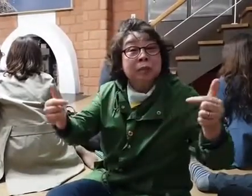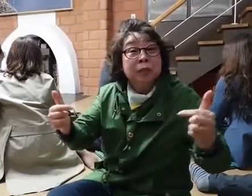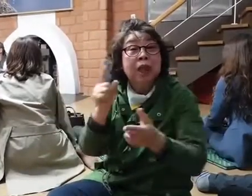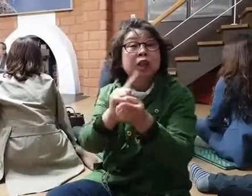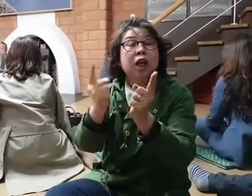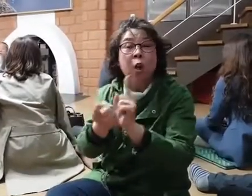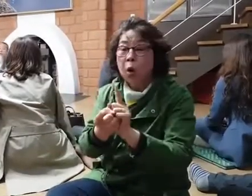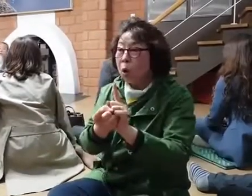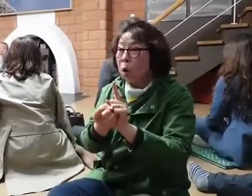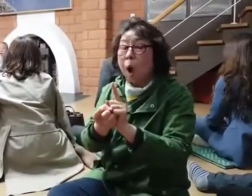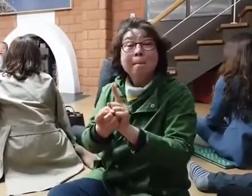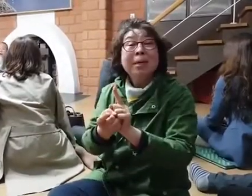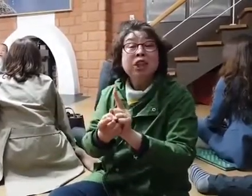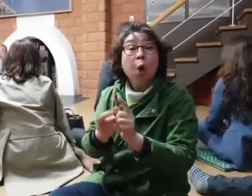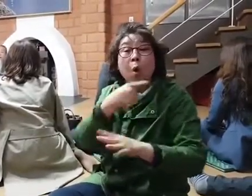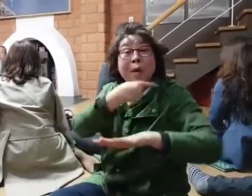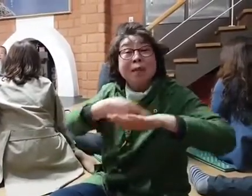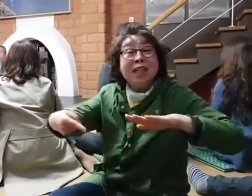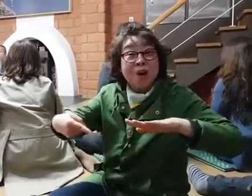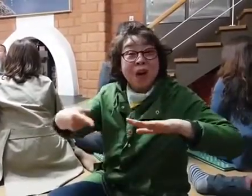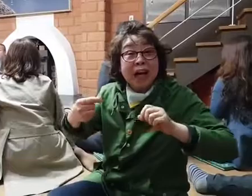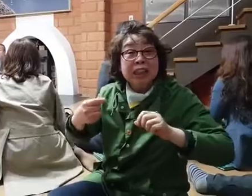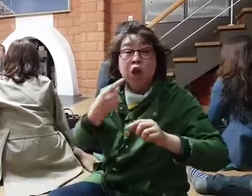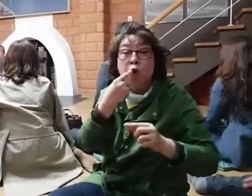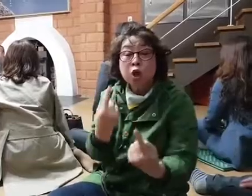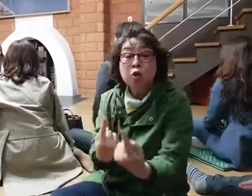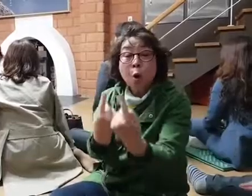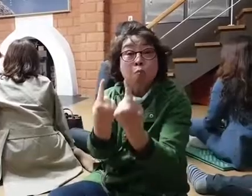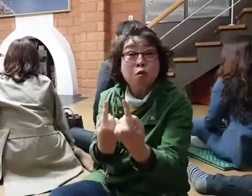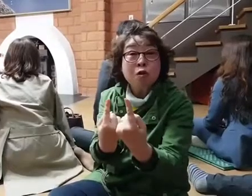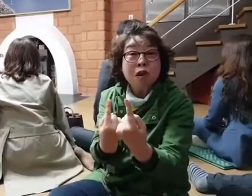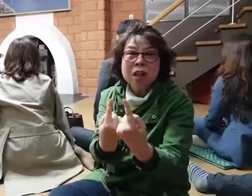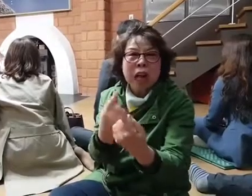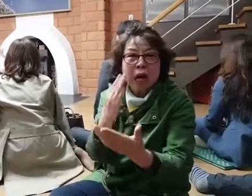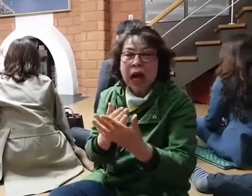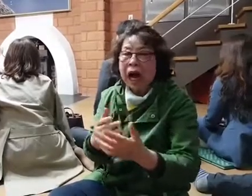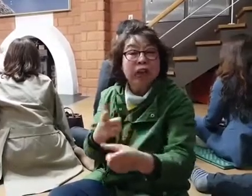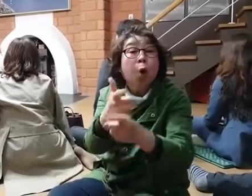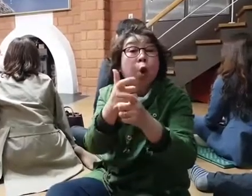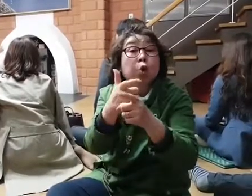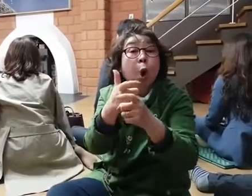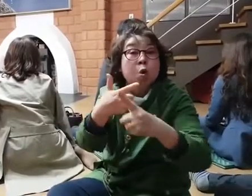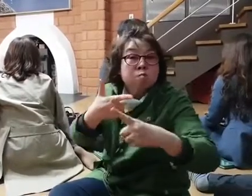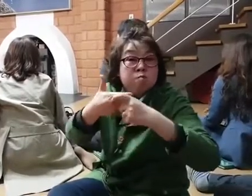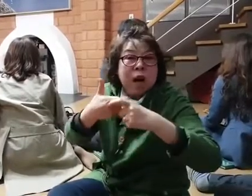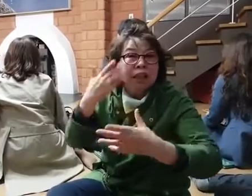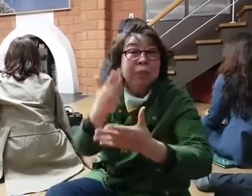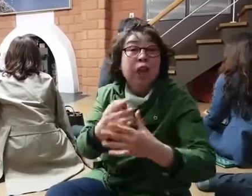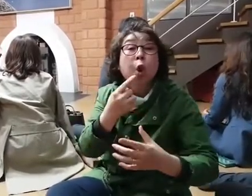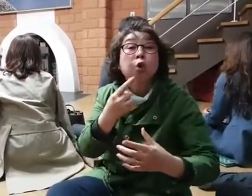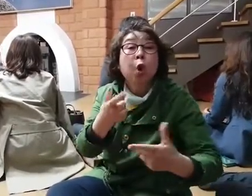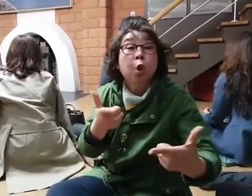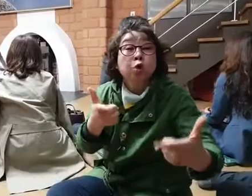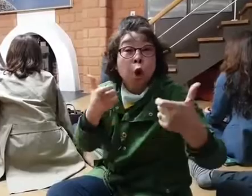서로 민족끼리 우리가 촛불이 맞대는 일을 앞으로는 없애가야 되는 거 아니냐. 그리고